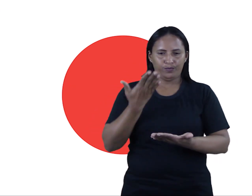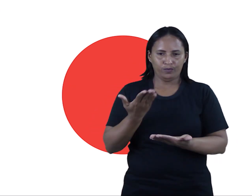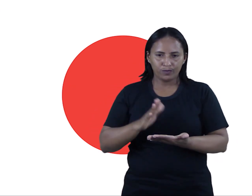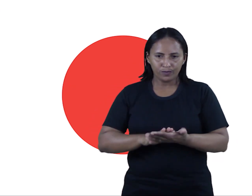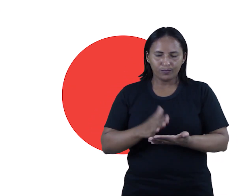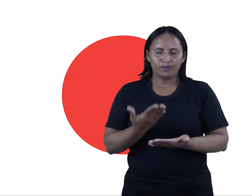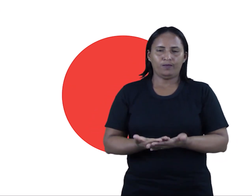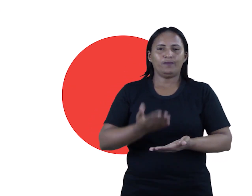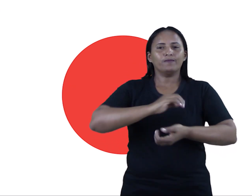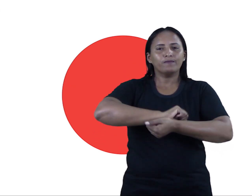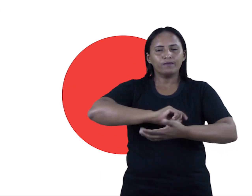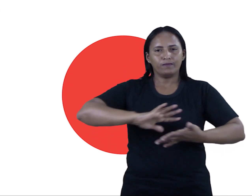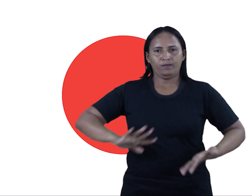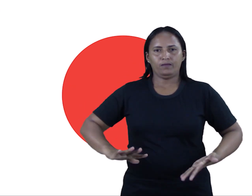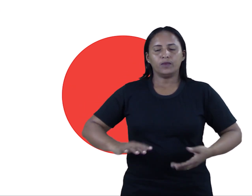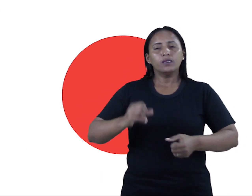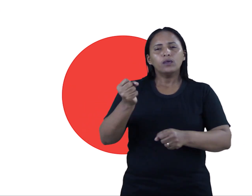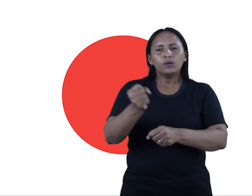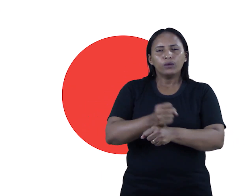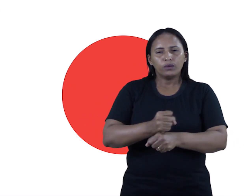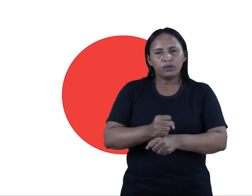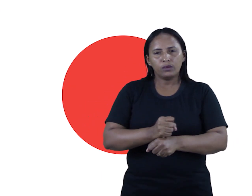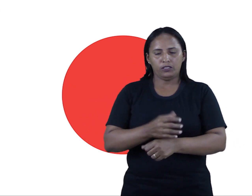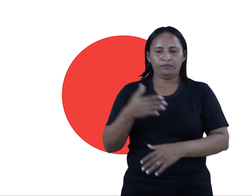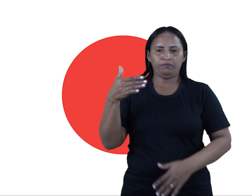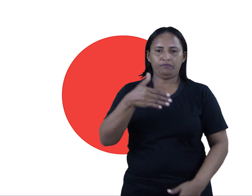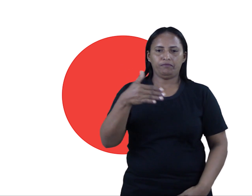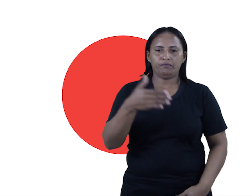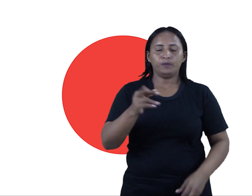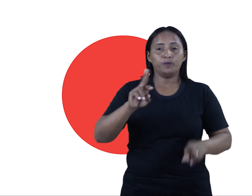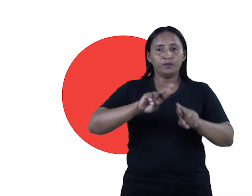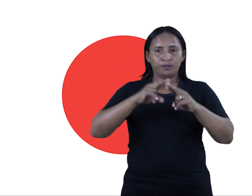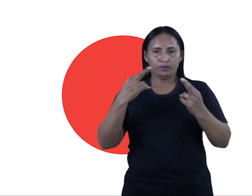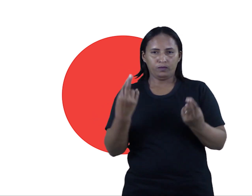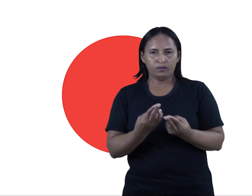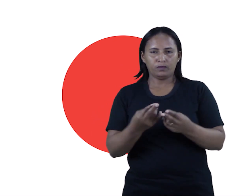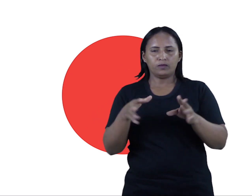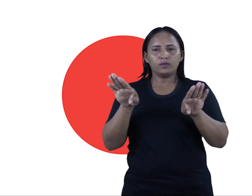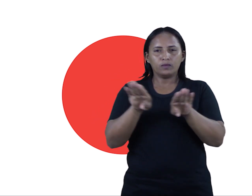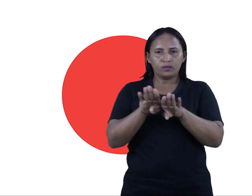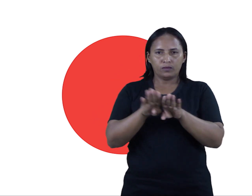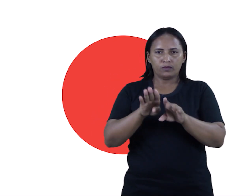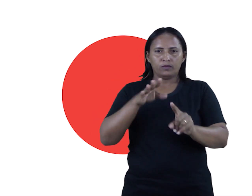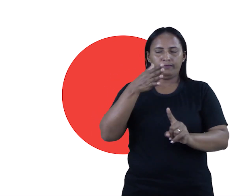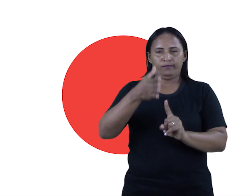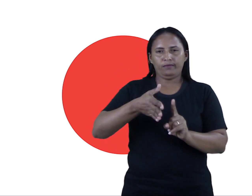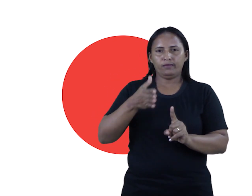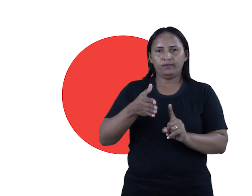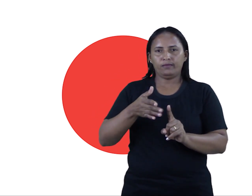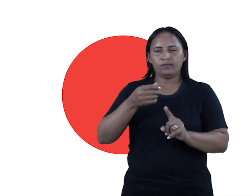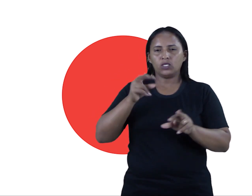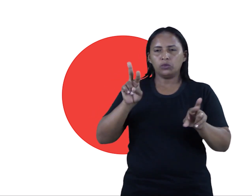Todos os anos, ela participa de reuniões, conferências relacionadas à comunidade surda do